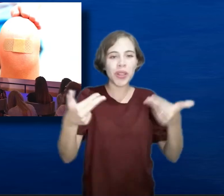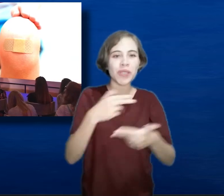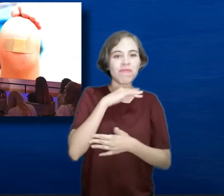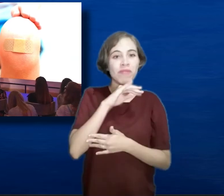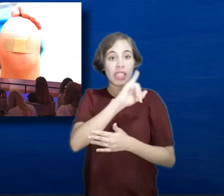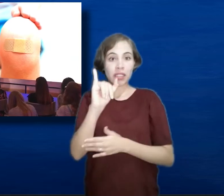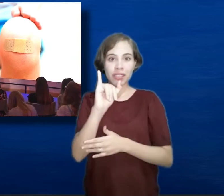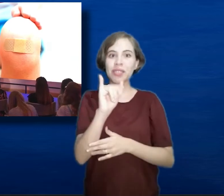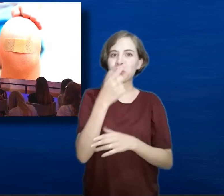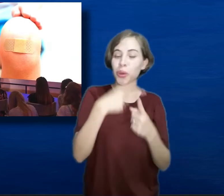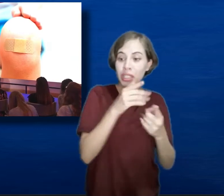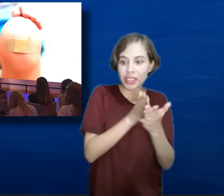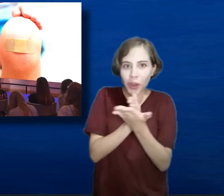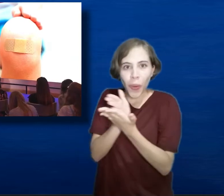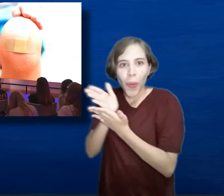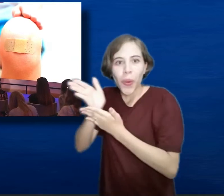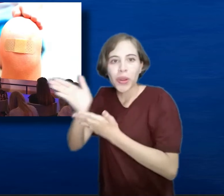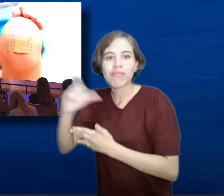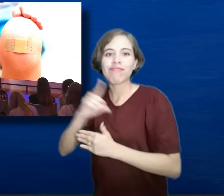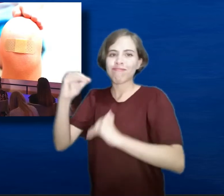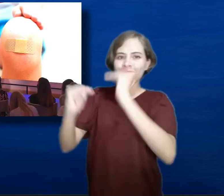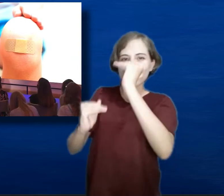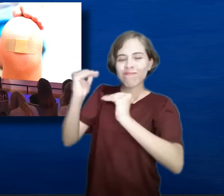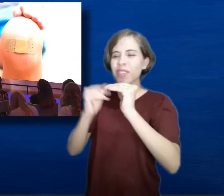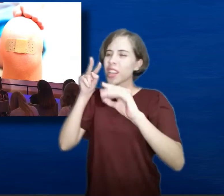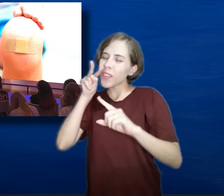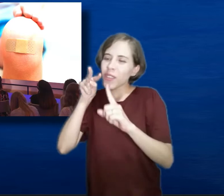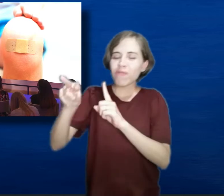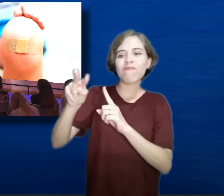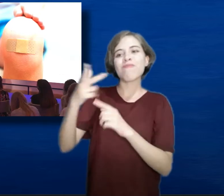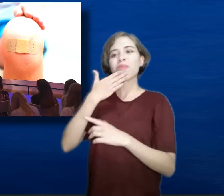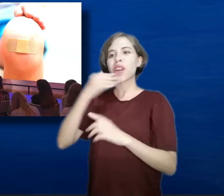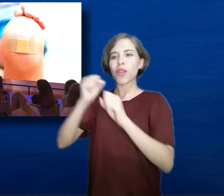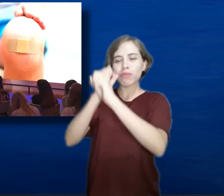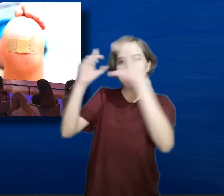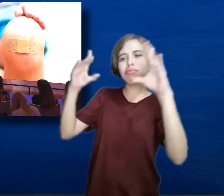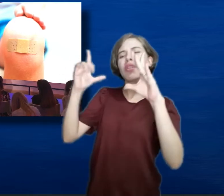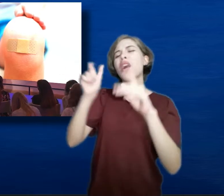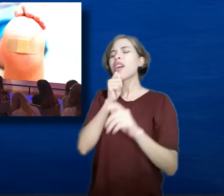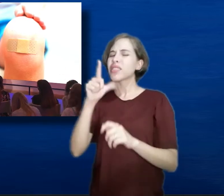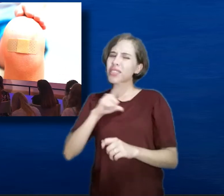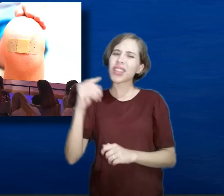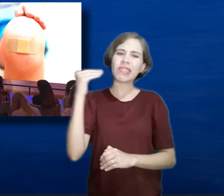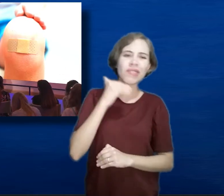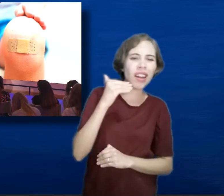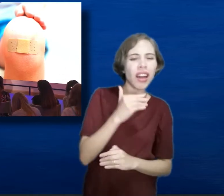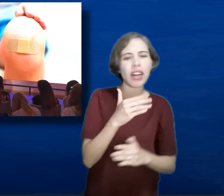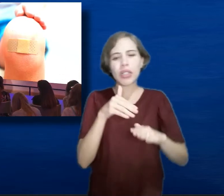Bem, agora tenho algumas más notícias para compartilhar. Se seguirem esse conselho e forem em frente com equilíbrio e